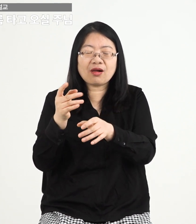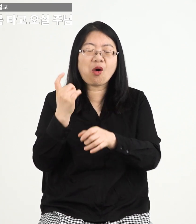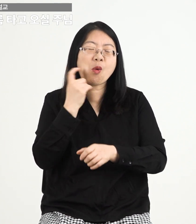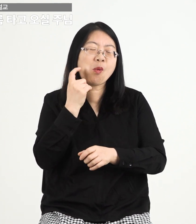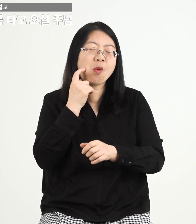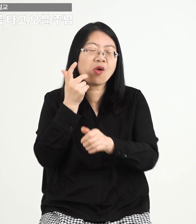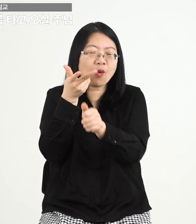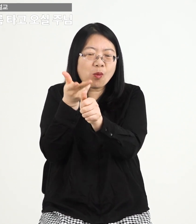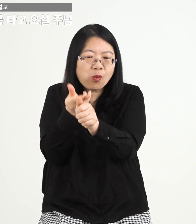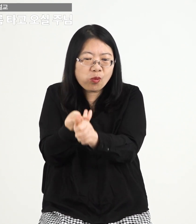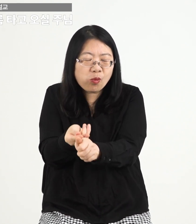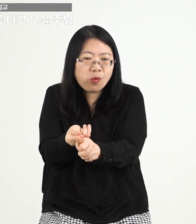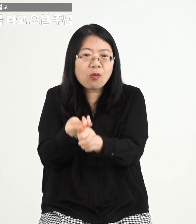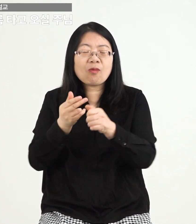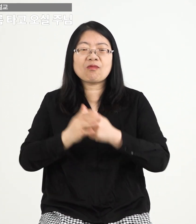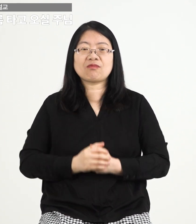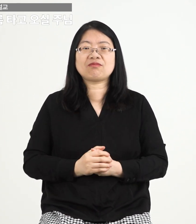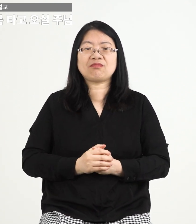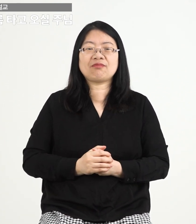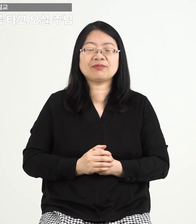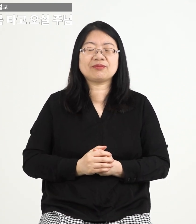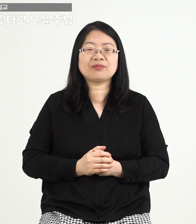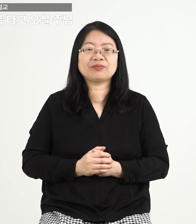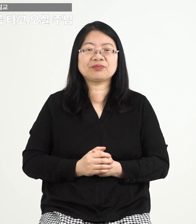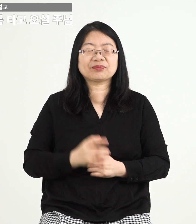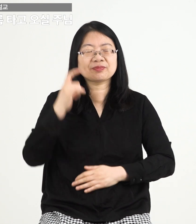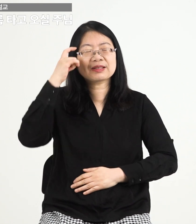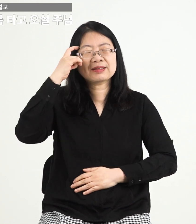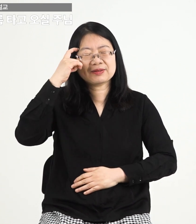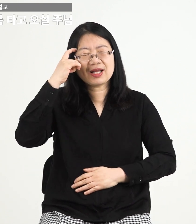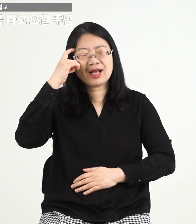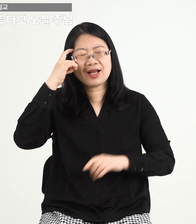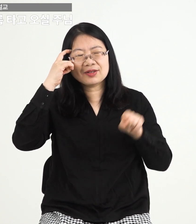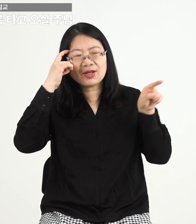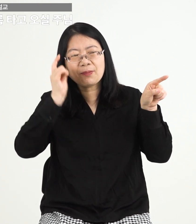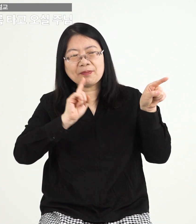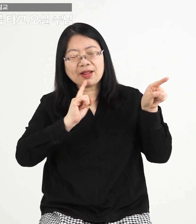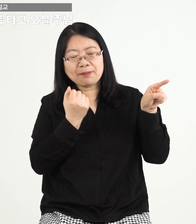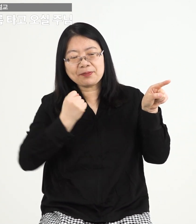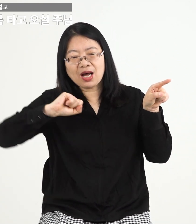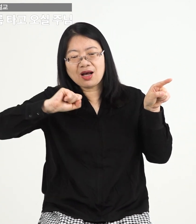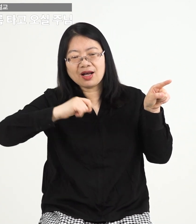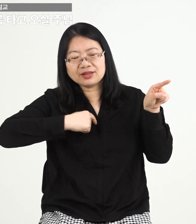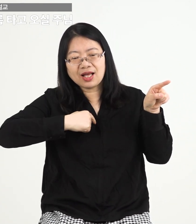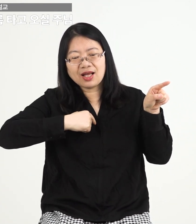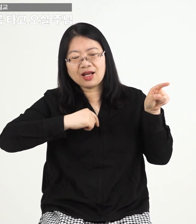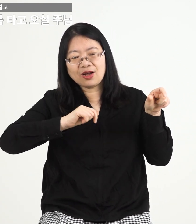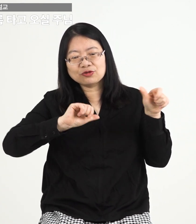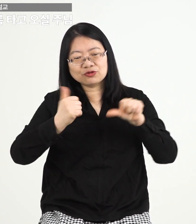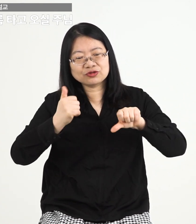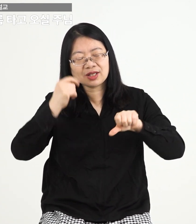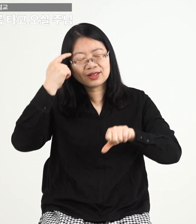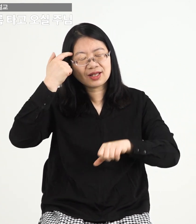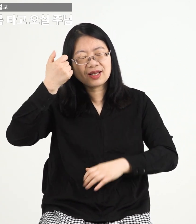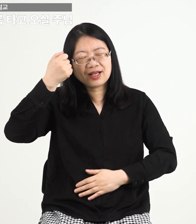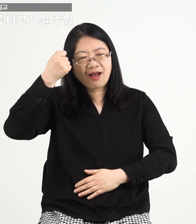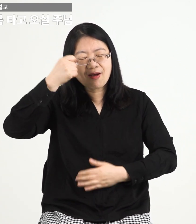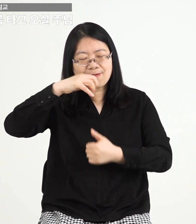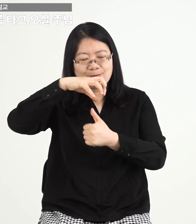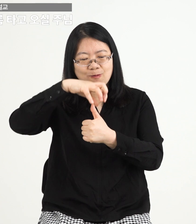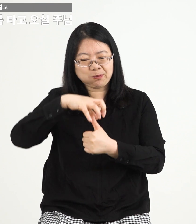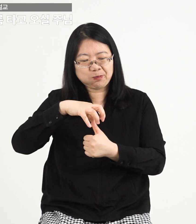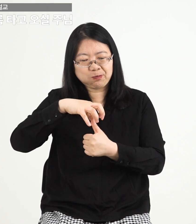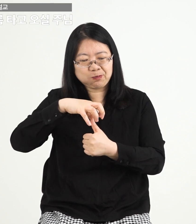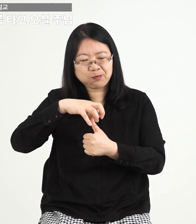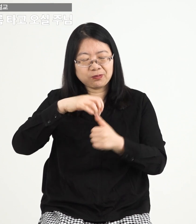그래서 차츰차츰 의식 속에 저분 말 안 들으면 내 인생 끝난다. 이런